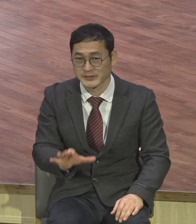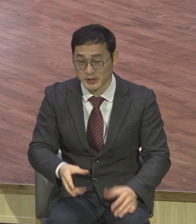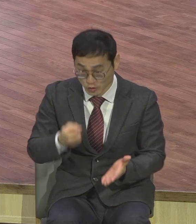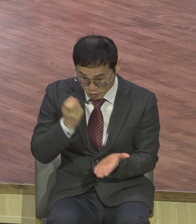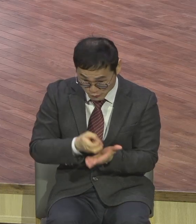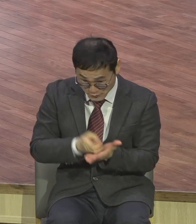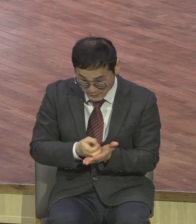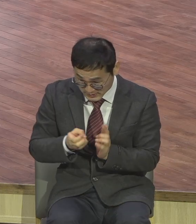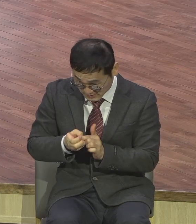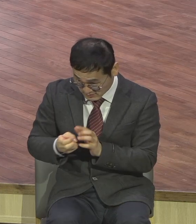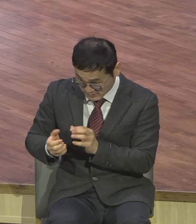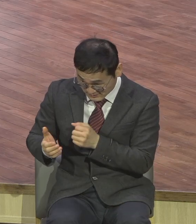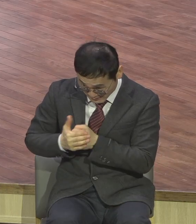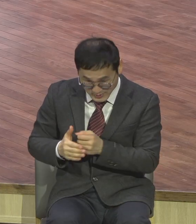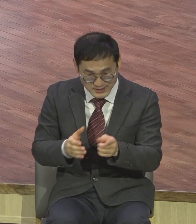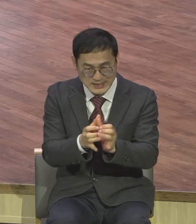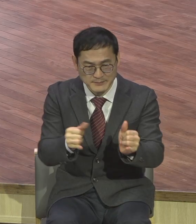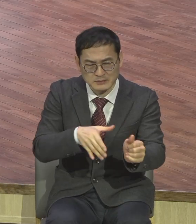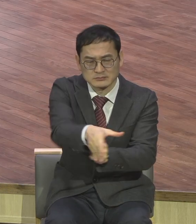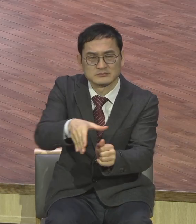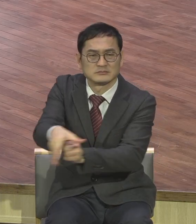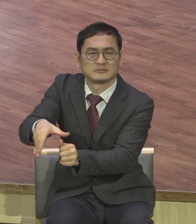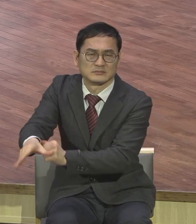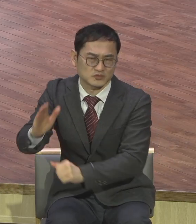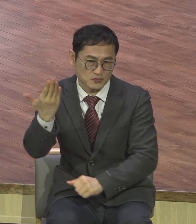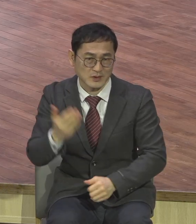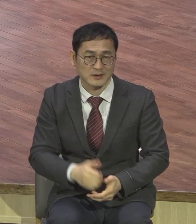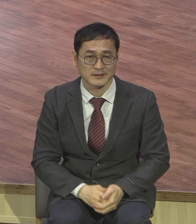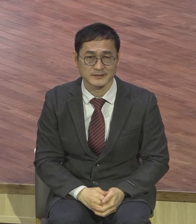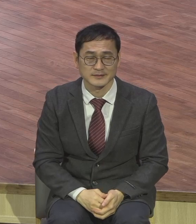맞아요 말은 다 맞아요 그런데 결국 사람 죽이는 거예요